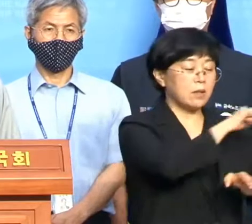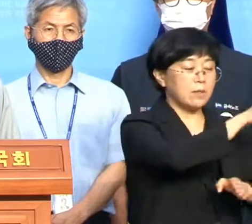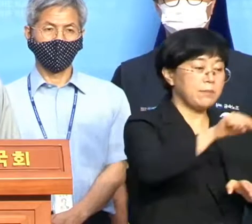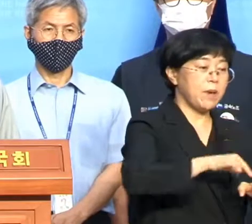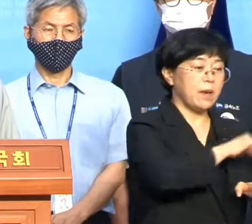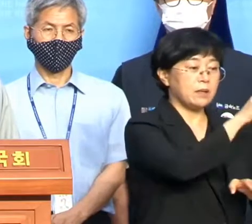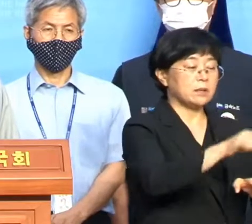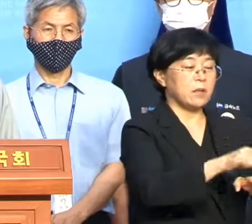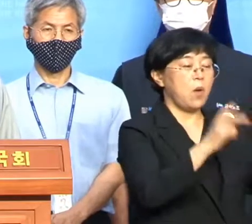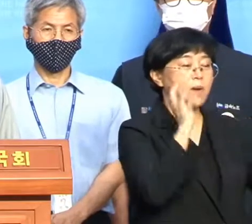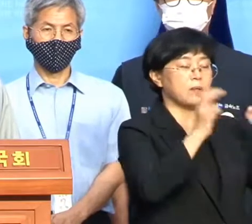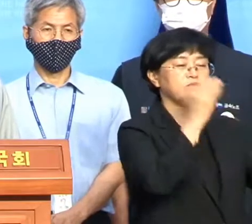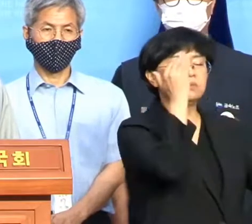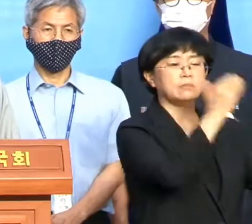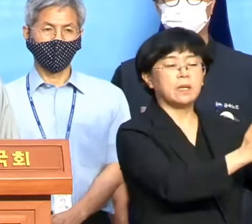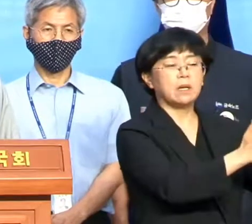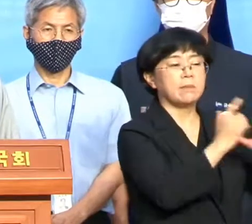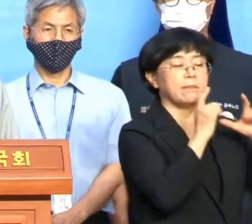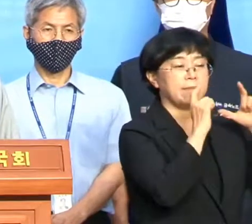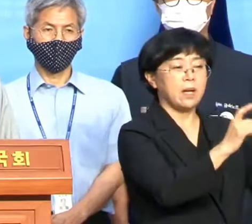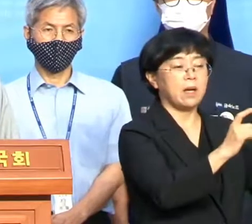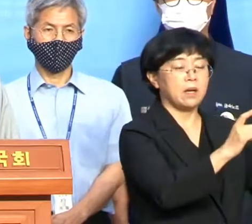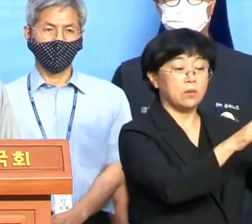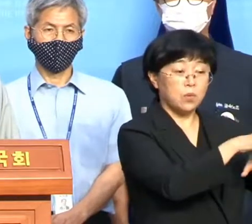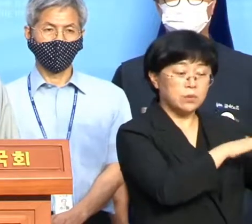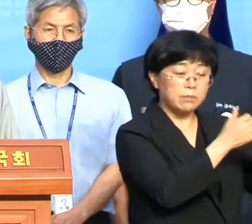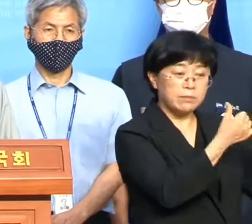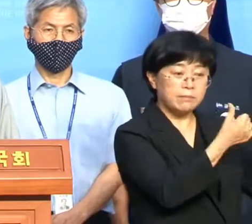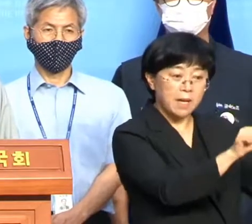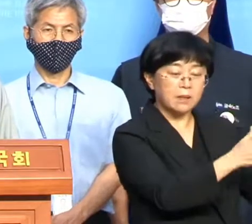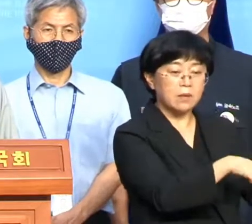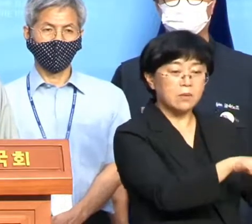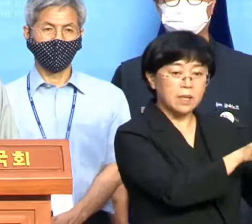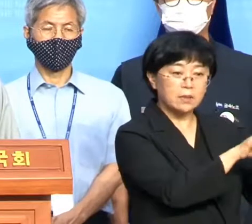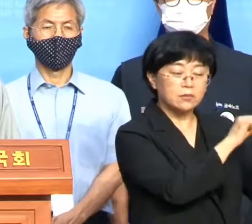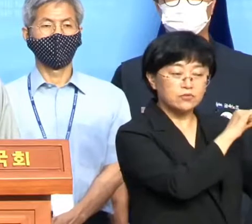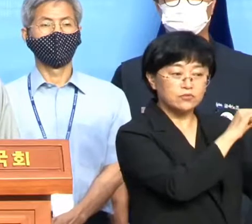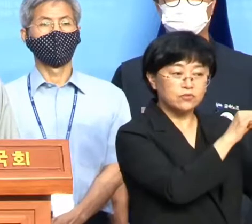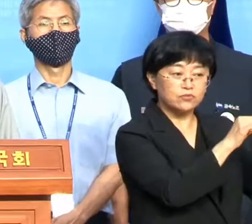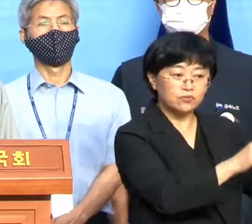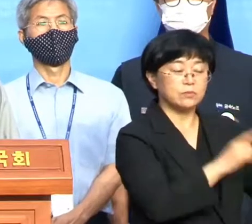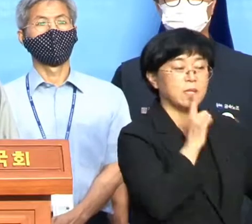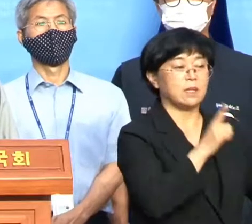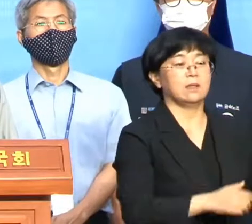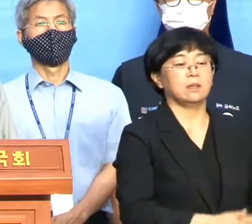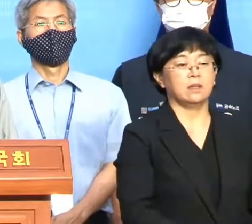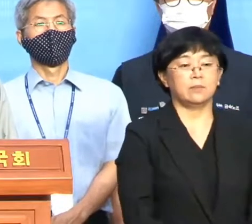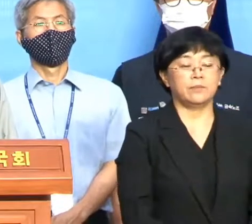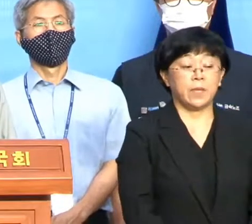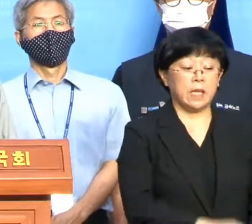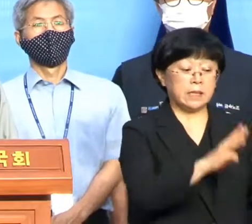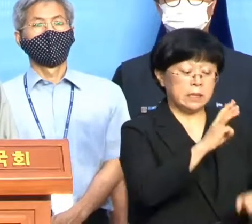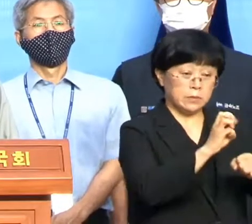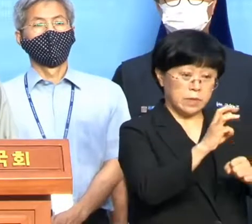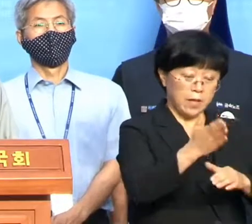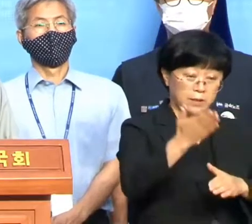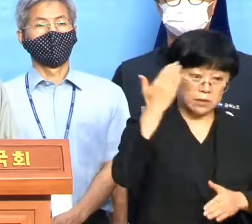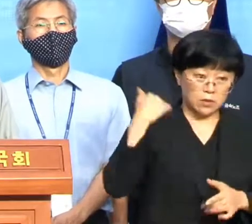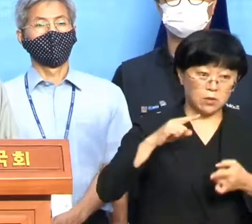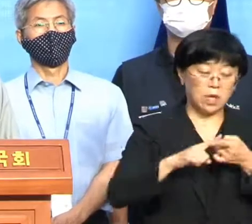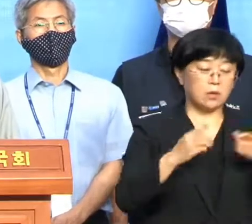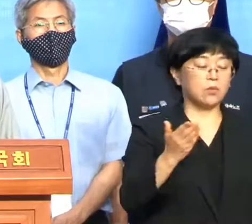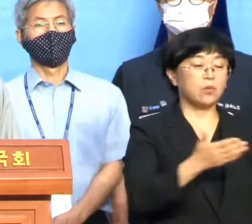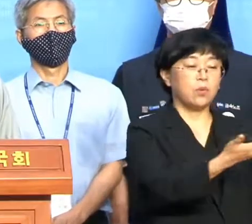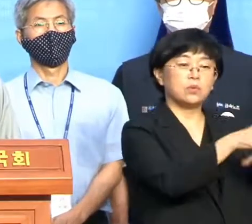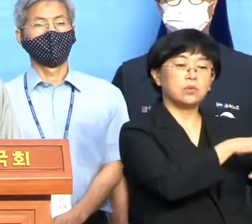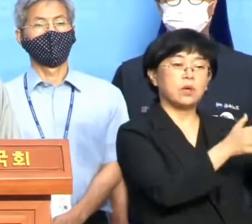폐암으로 선거 한다 것은 당연히 노려 파괴의 수수 님 이것은 33년 절에 노동자 함이